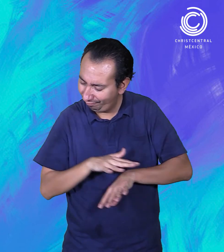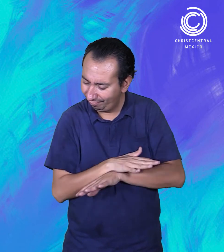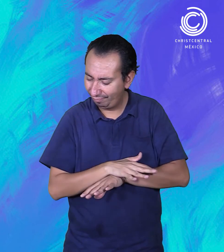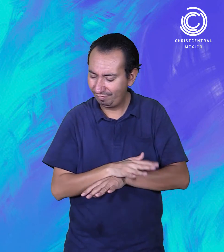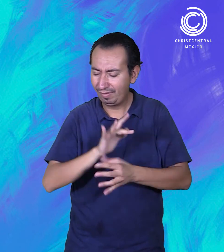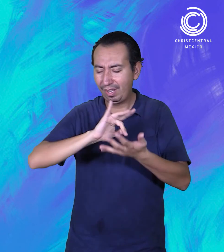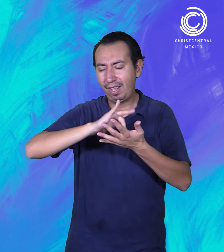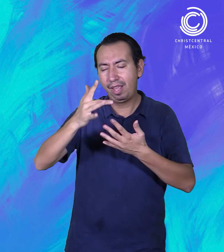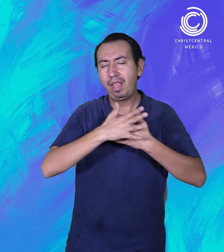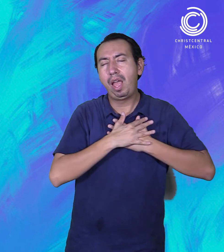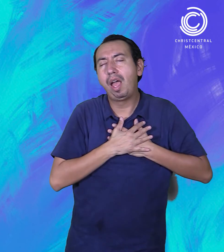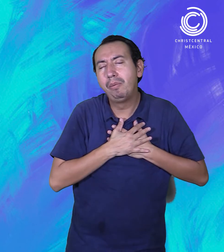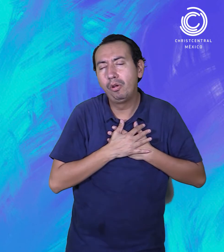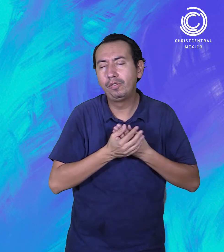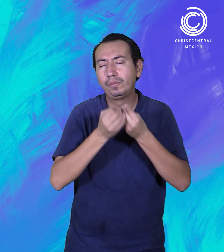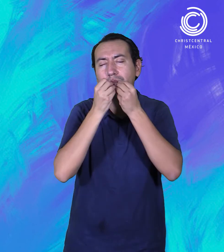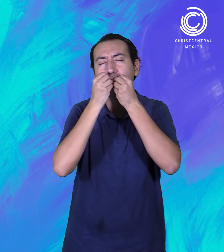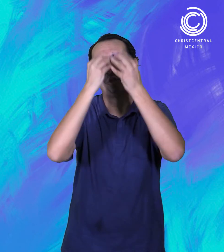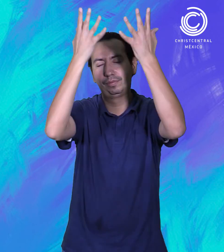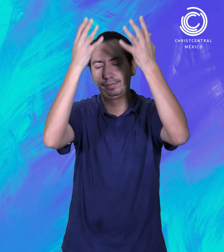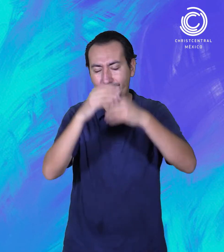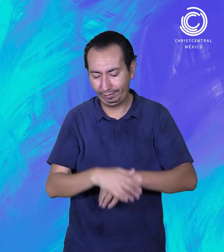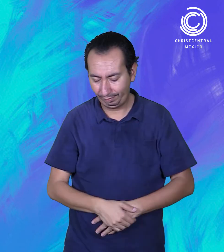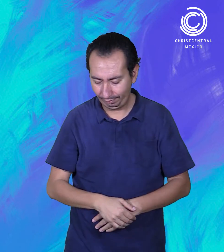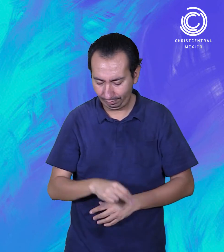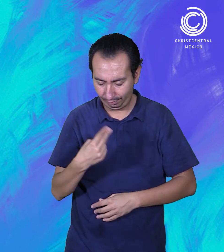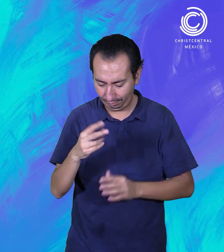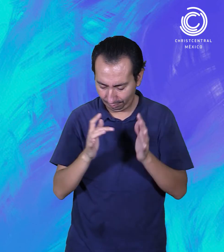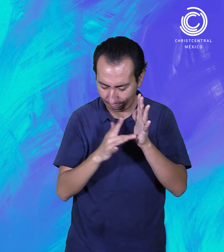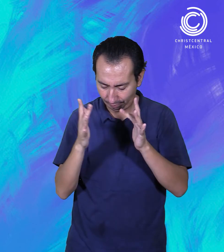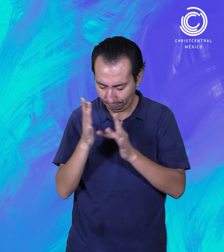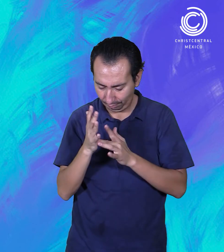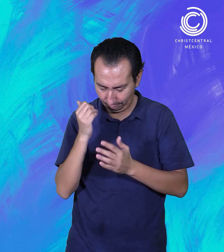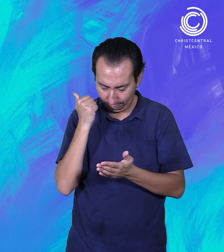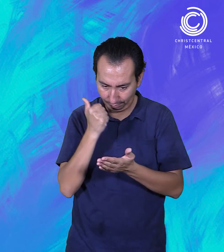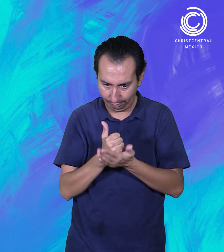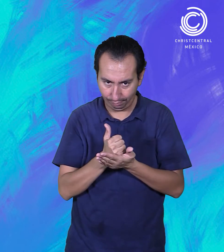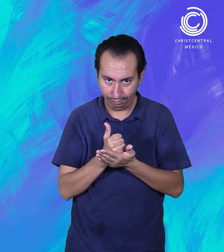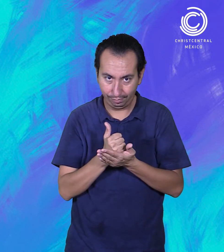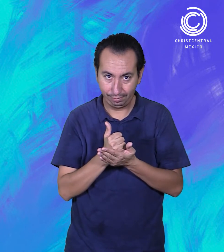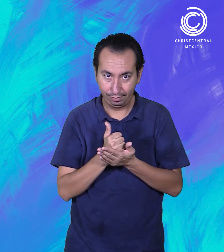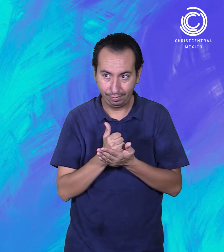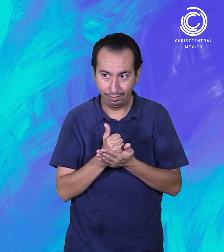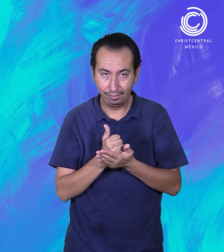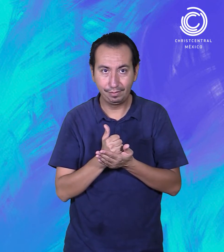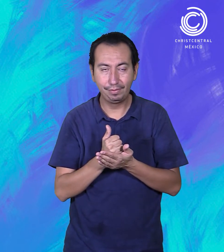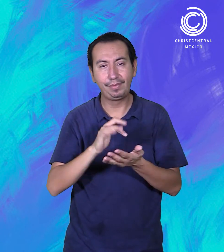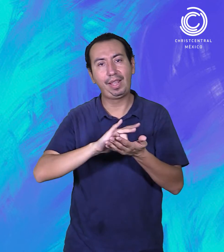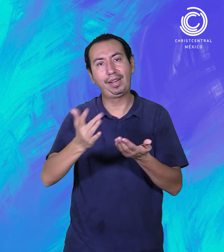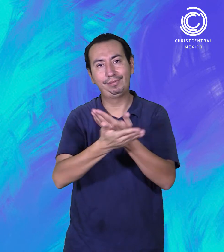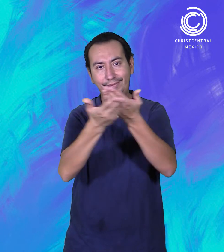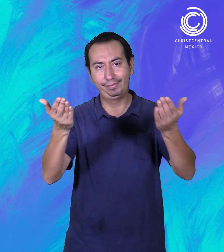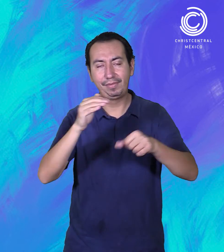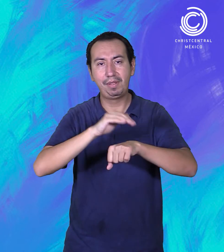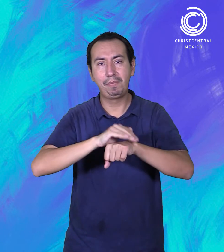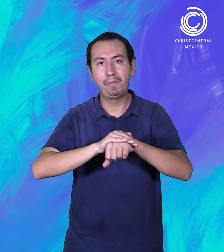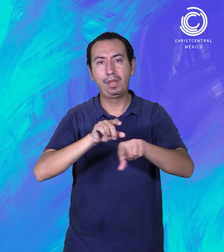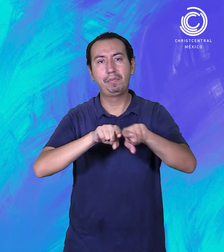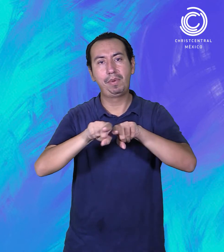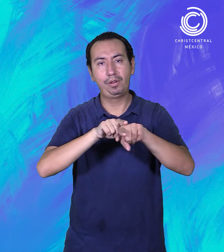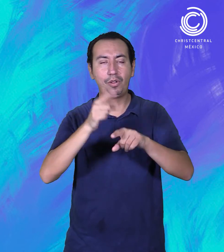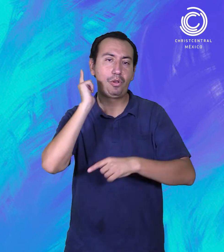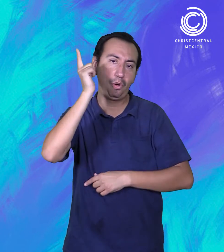te agradecemos por estar aquí con nosotros. Amén. Oramos en el nombre de Jesús. Gracias, hermanos y amigos. Yo